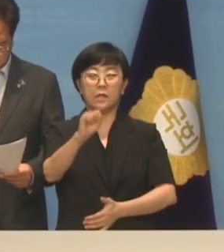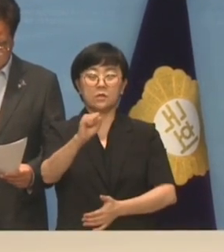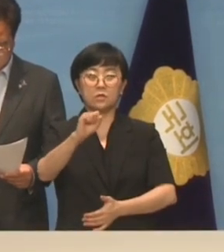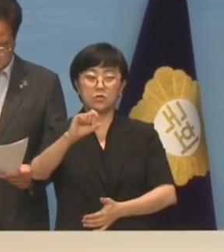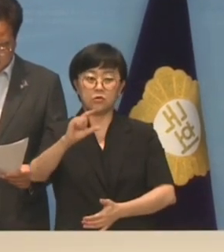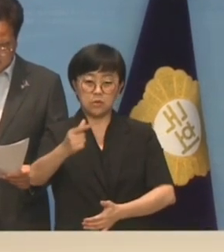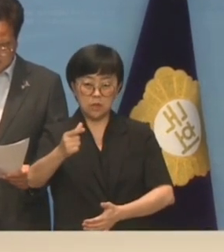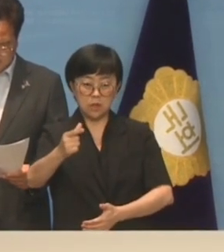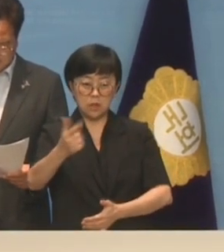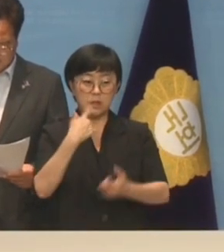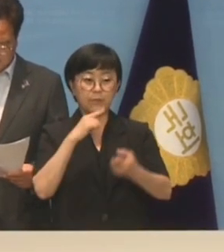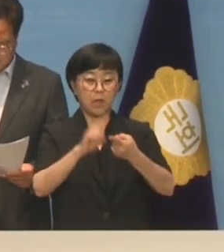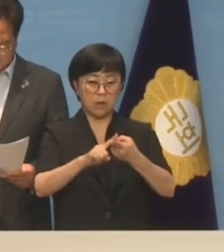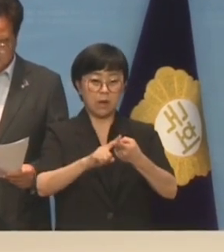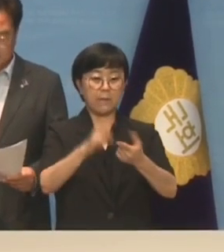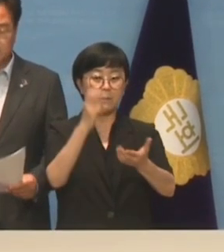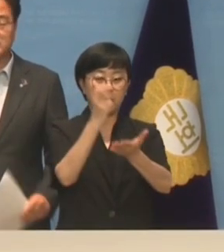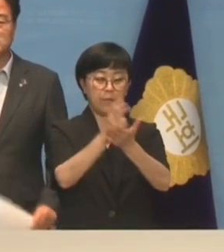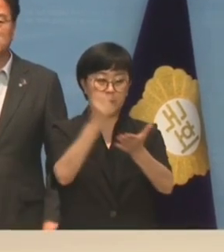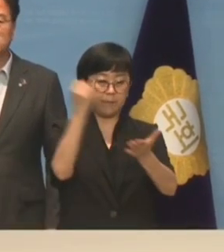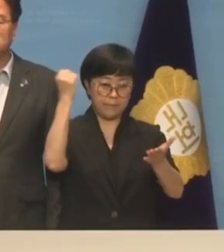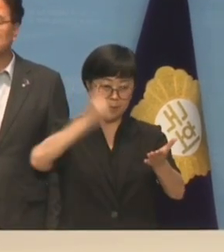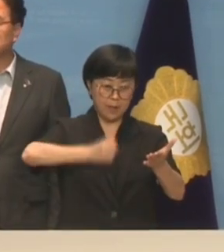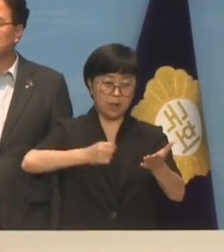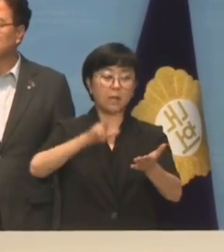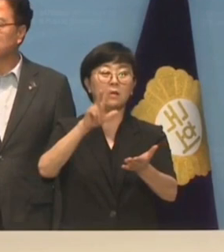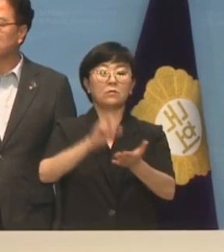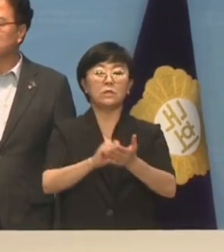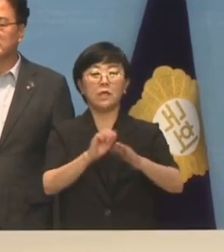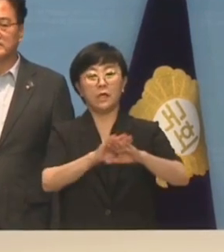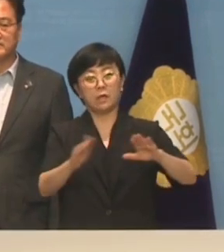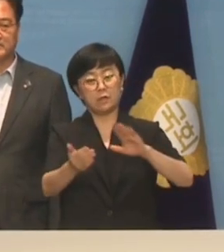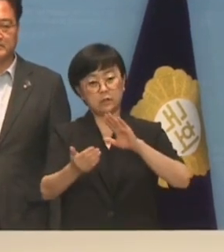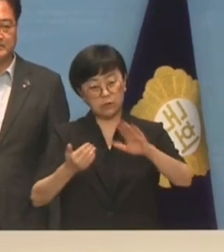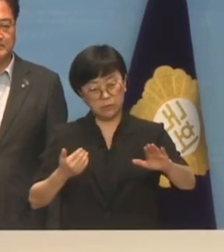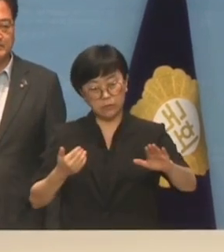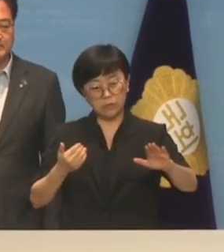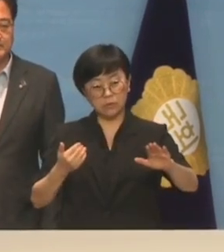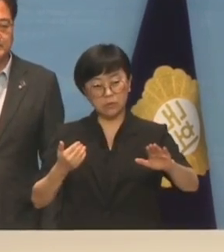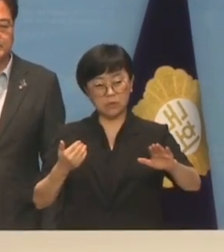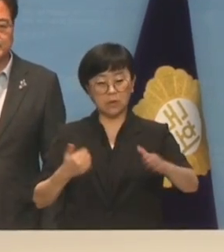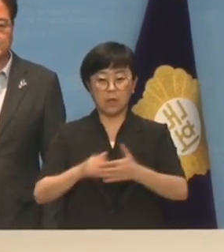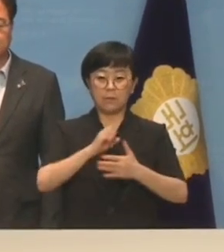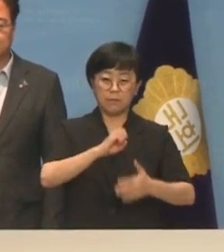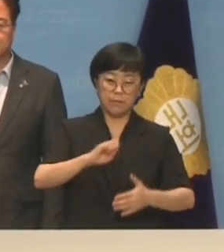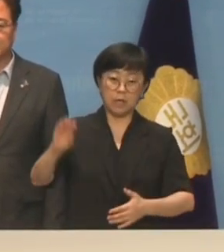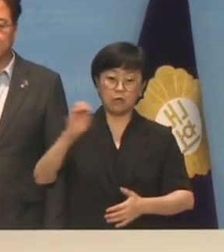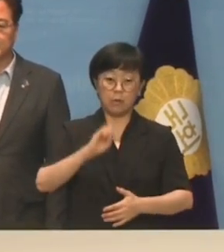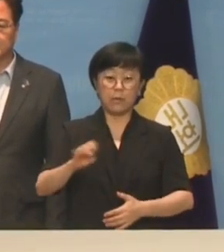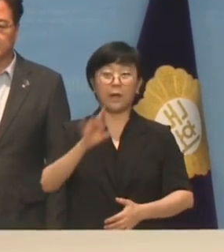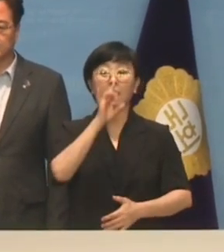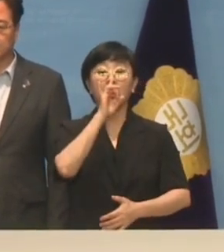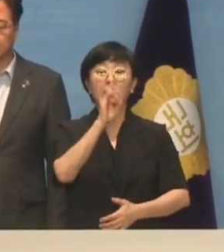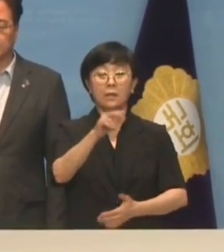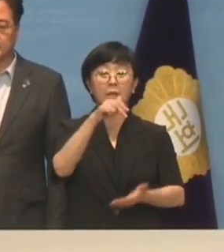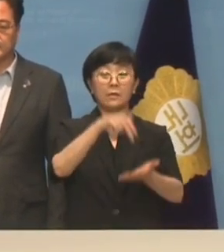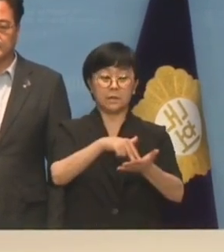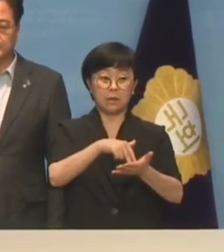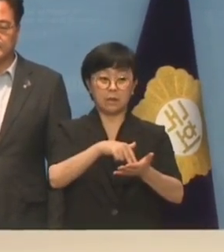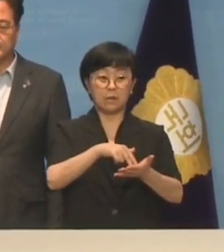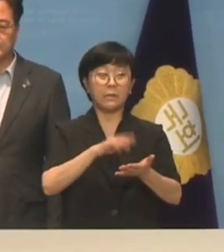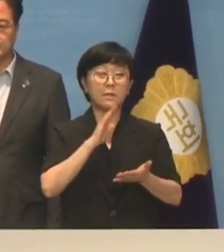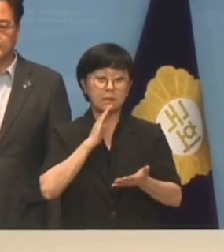GSG-FAR 정당화 요건에 위배되므로 문제가 해결되기 전까지 방류가 이루어져서는 안 된다고